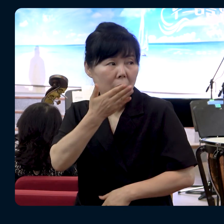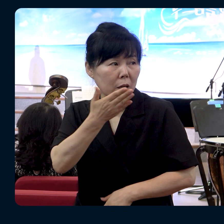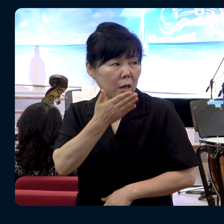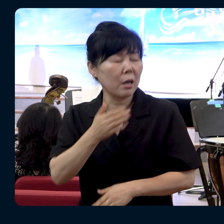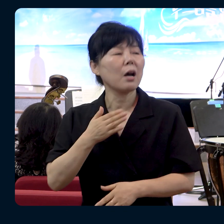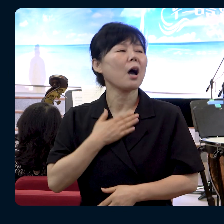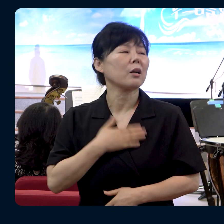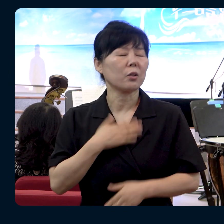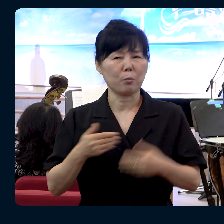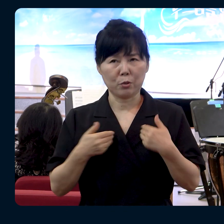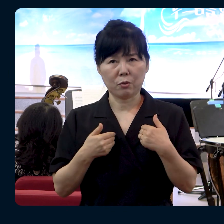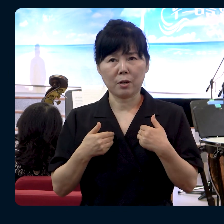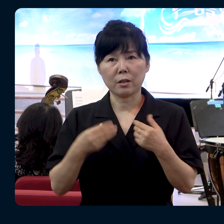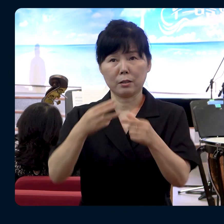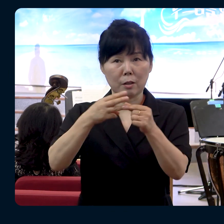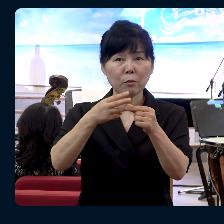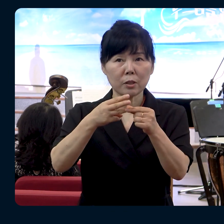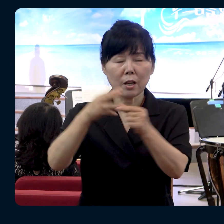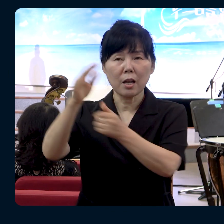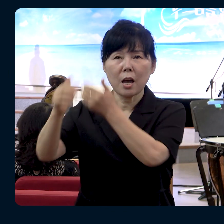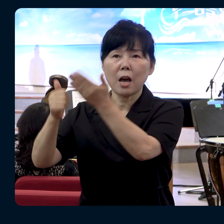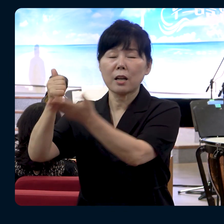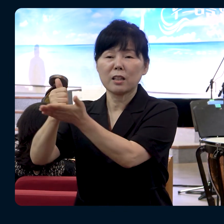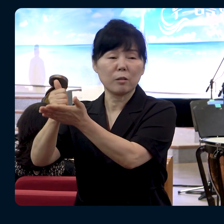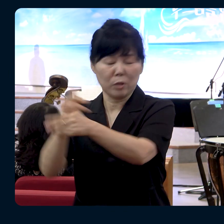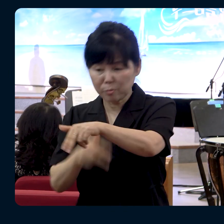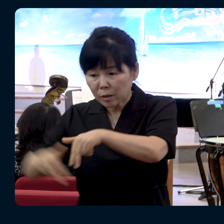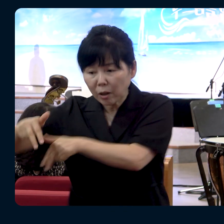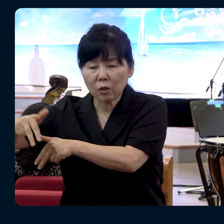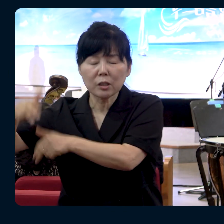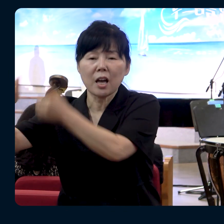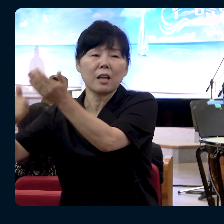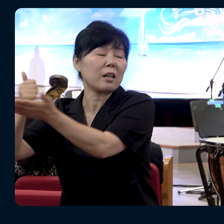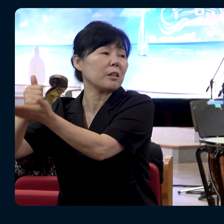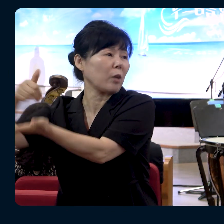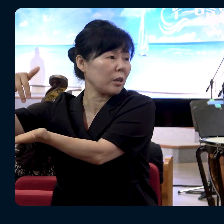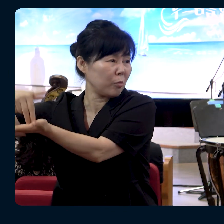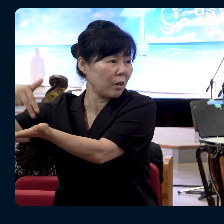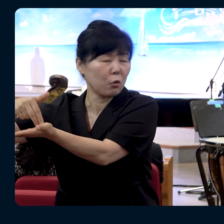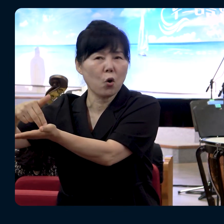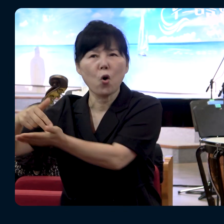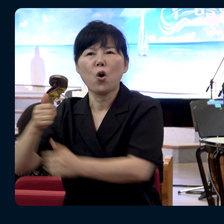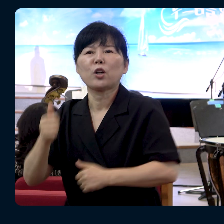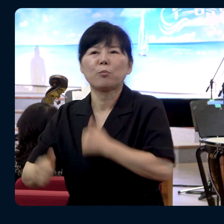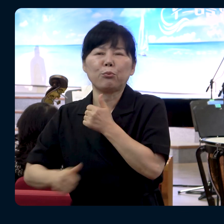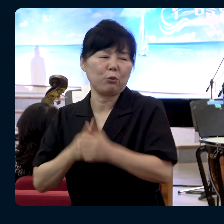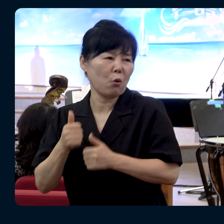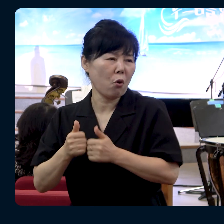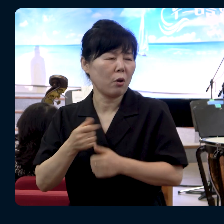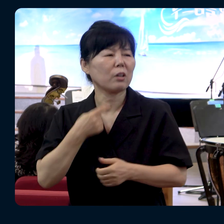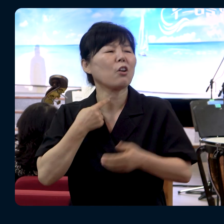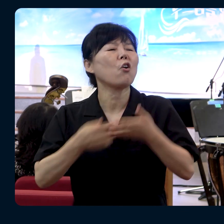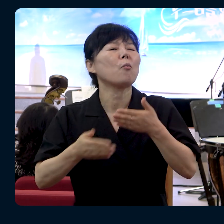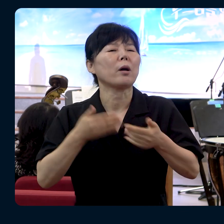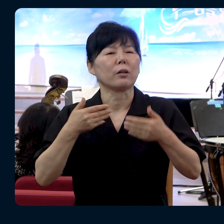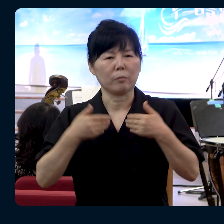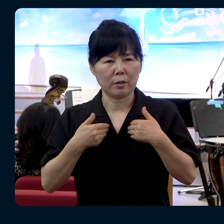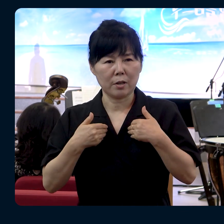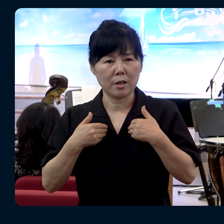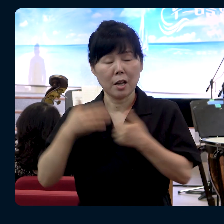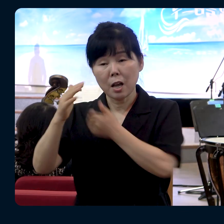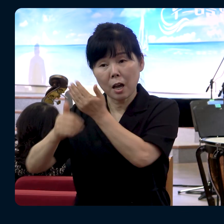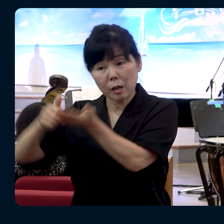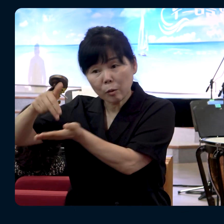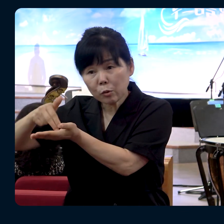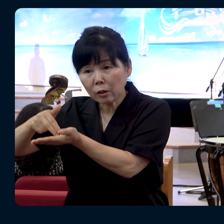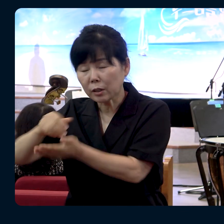세 번째는 하나님의 분노를 우리가 좀 경험하자라는 말씀을 드릴 겁니다. 하나님의 선한 분노는 우리에게